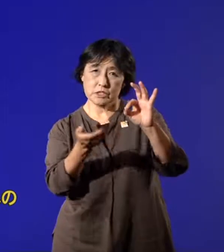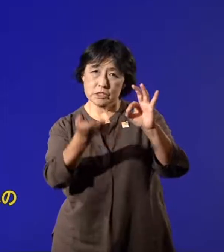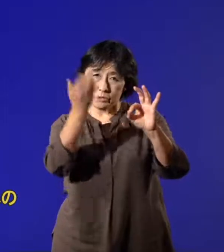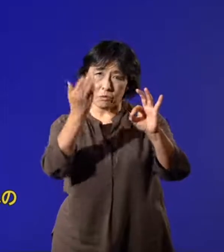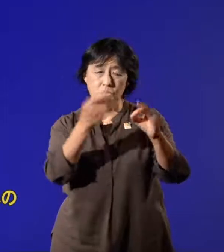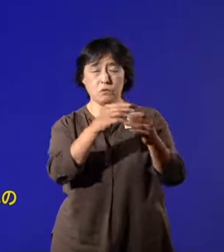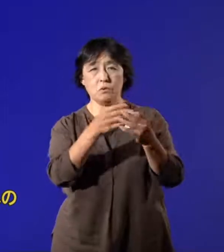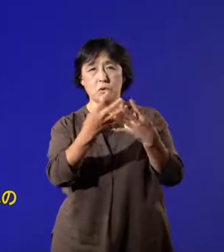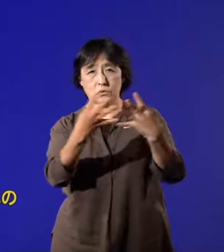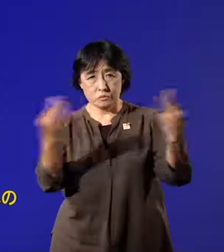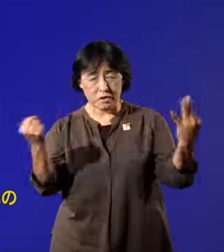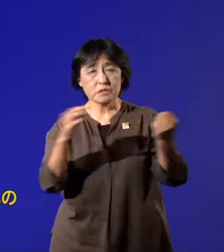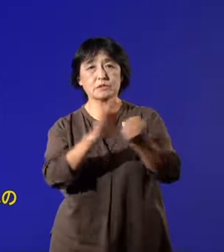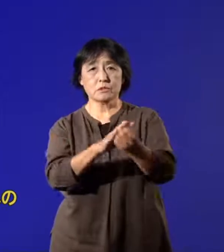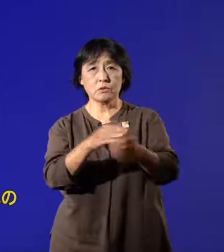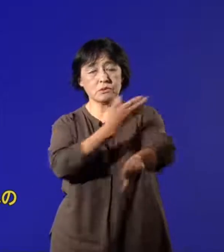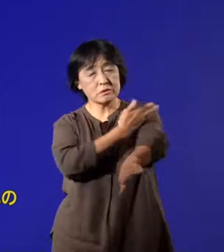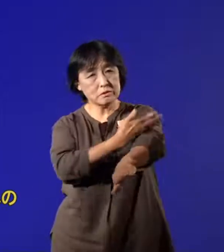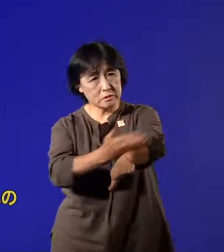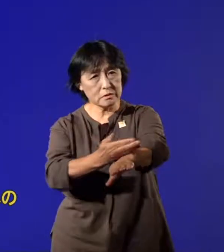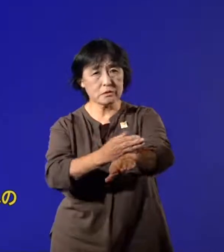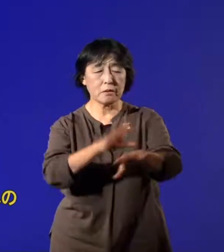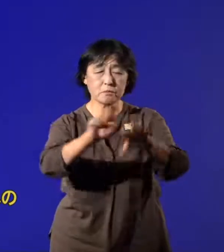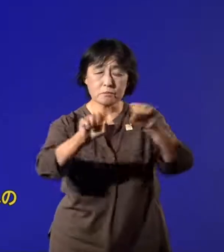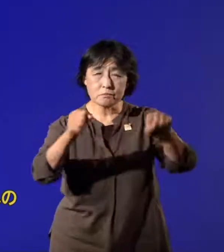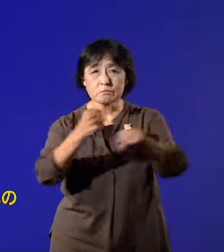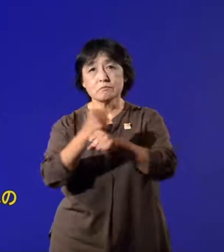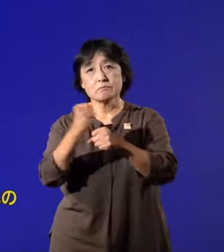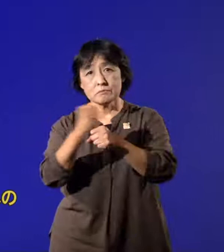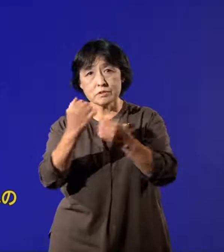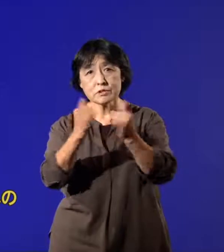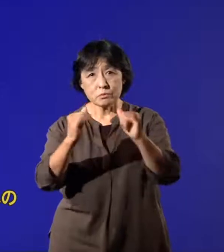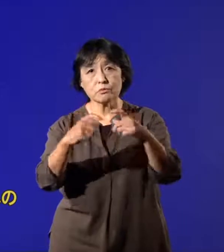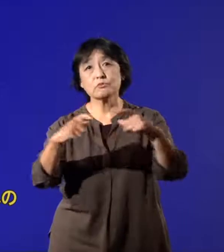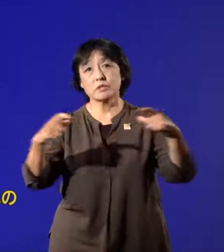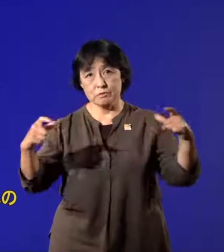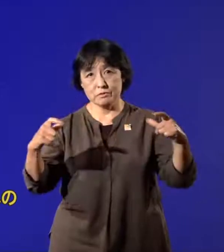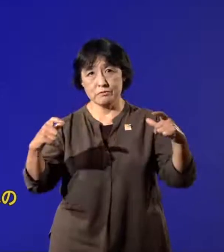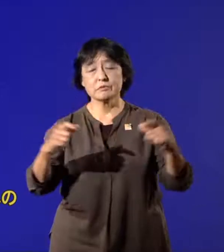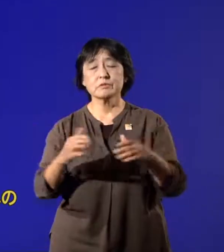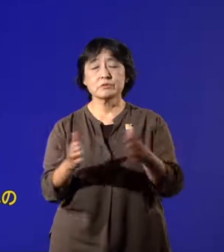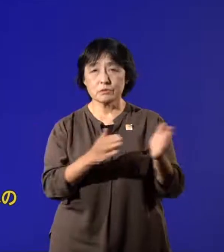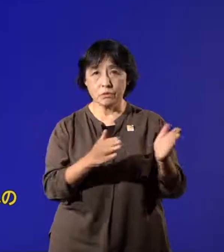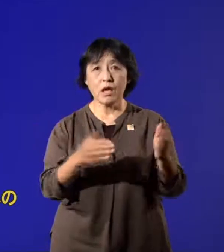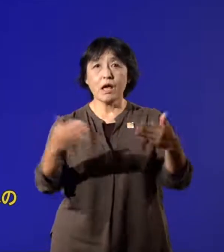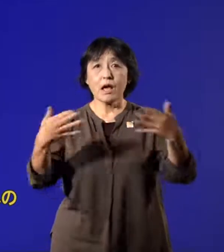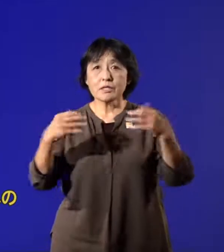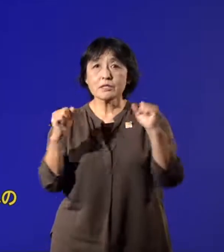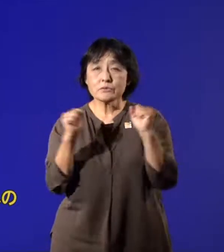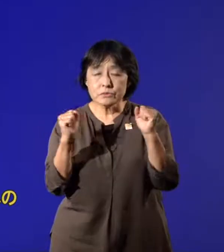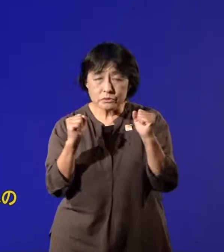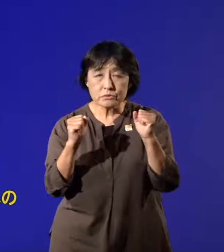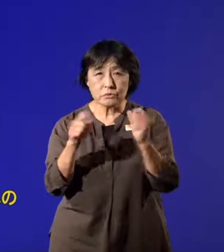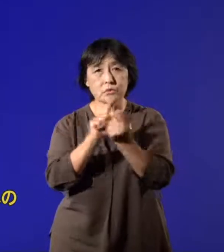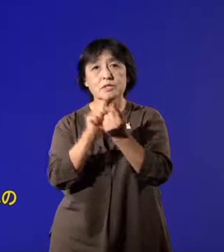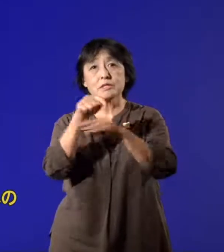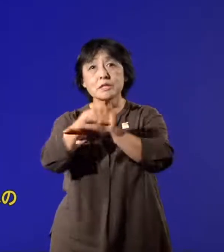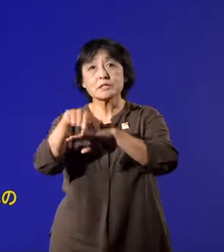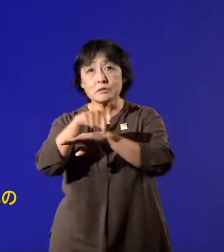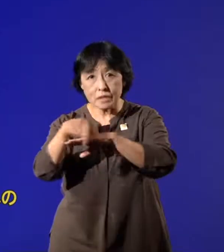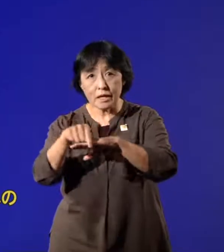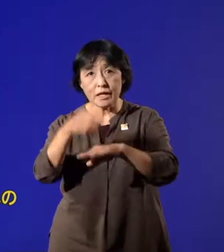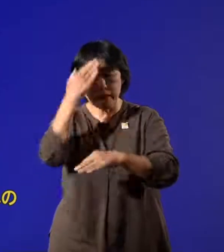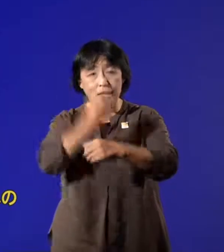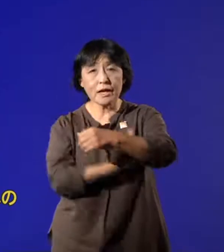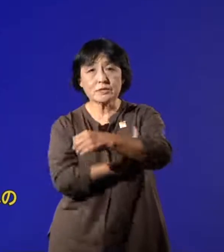が増えているということも、リンクなしの方が増えているということもあります。秋冬の対策としてですね、発熱外来を開設するとかイン